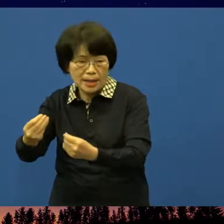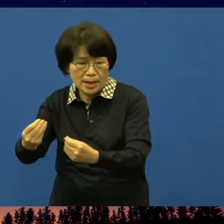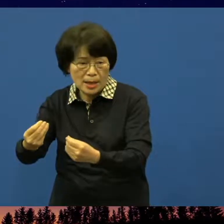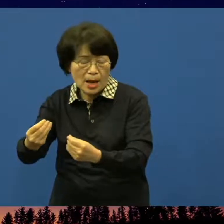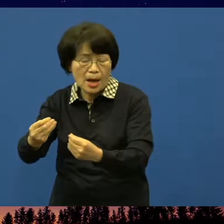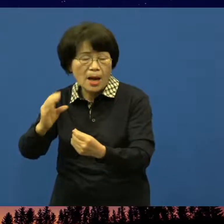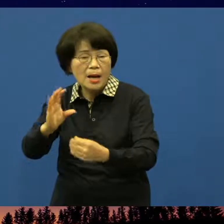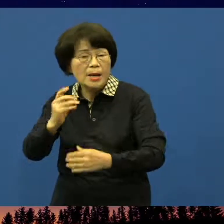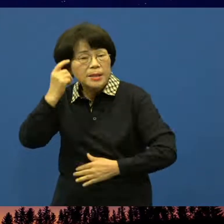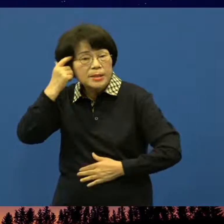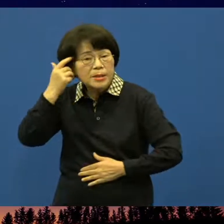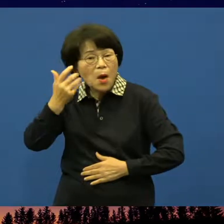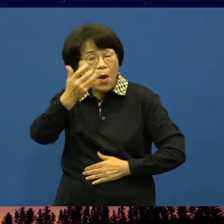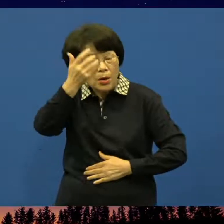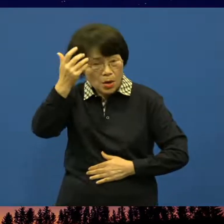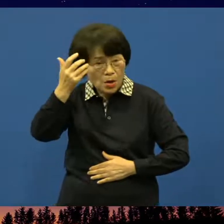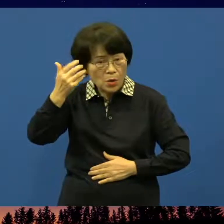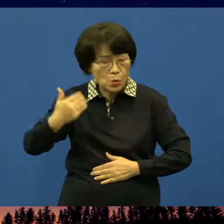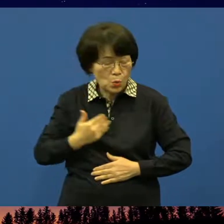성령은 우리를 생명과